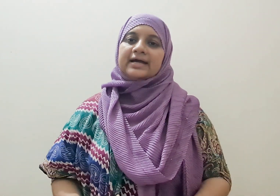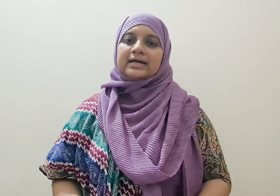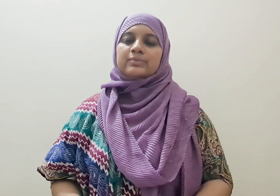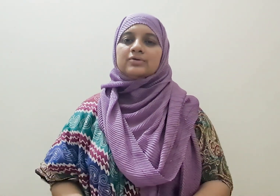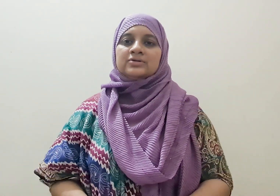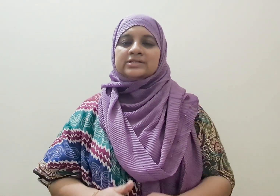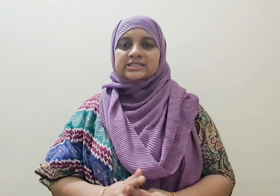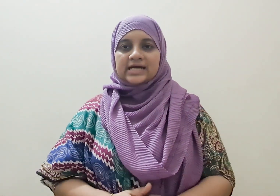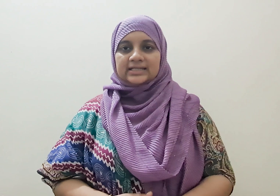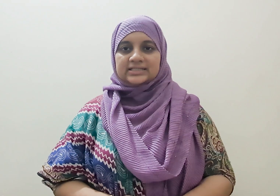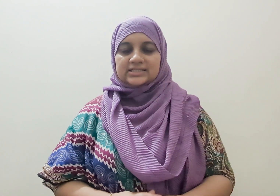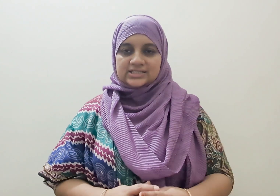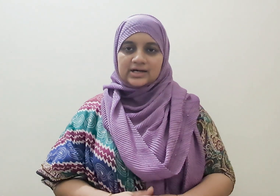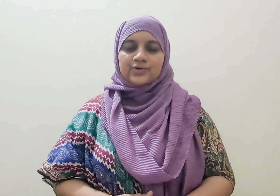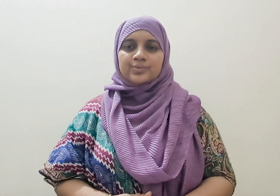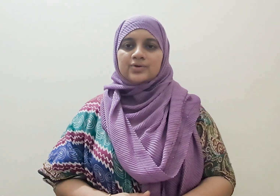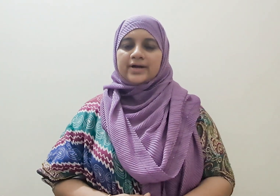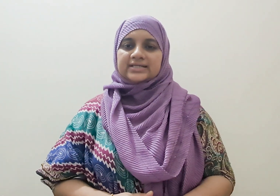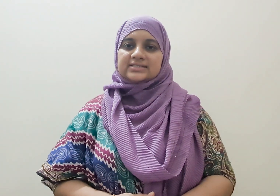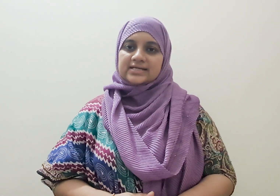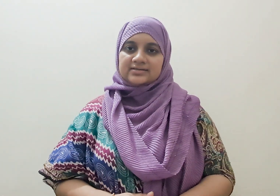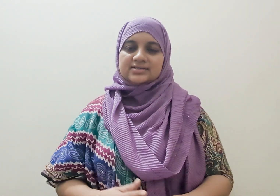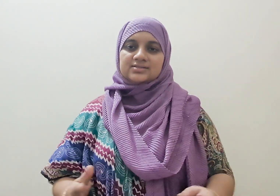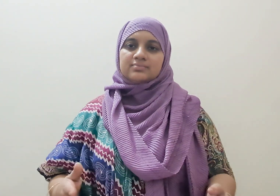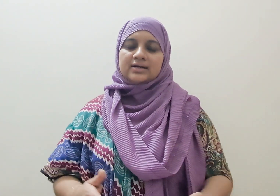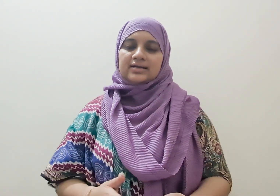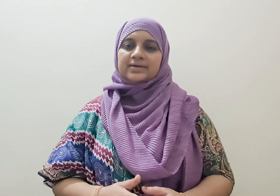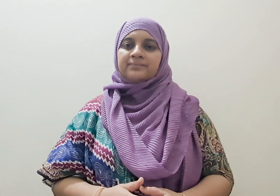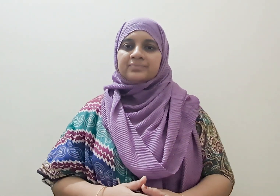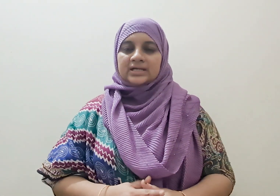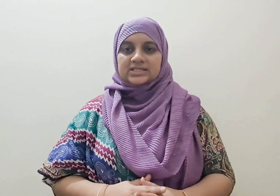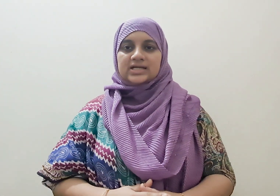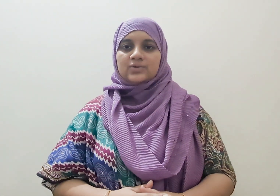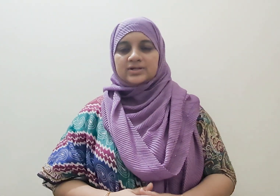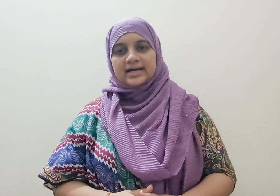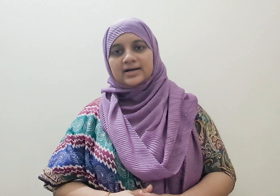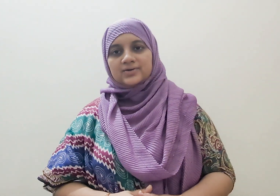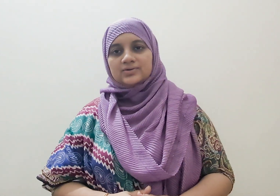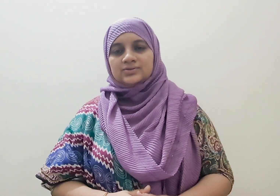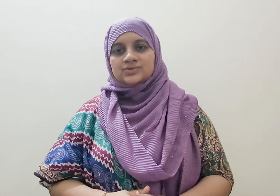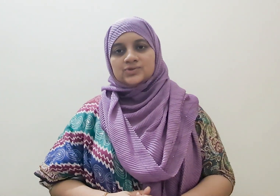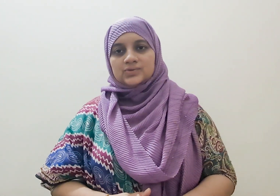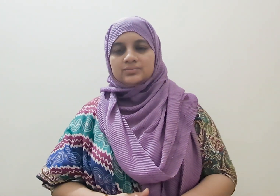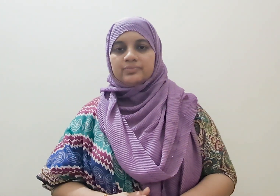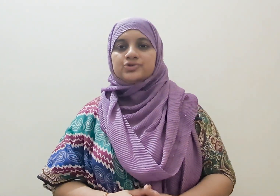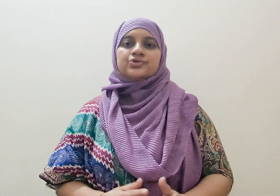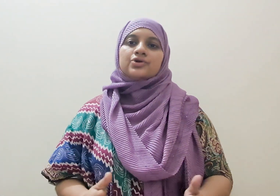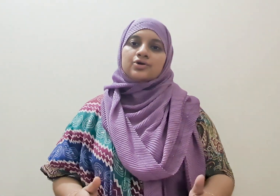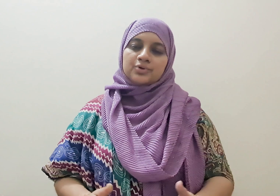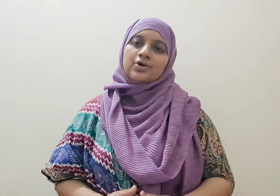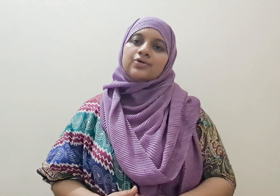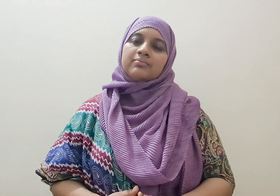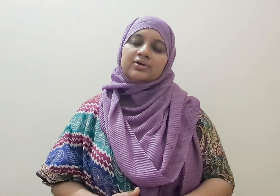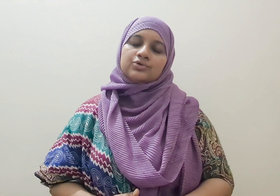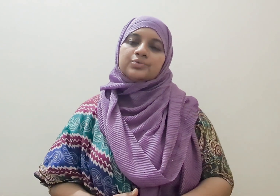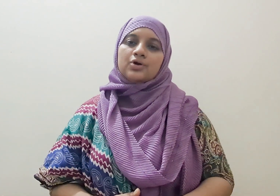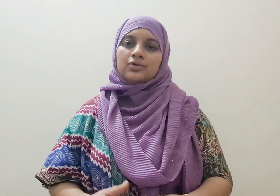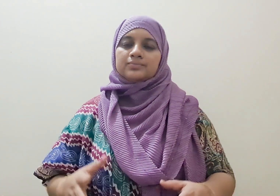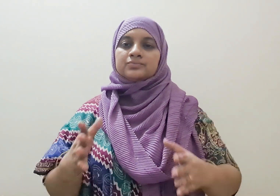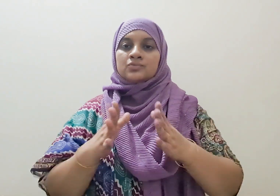দেখাবো, সাথে চেষ্টা করব কয়েকটি সেন্টেন্স বাংলায় ইশারা করে দেখানো। চলুন। প্রচন্ড রকম গরম বা খুব গরম,